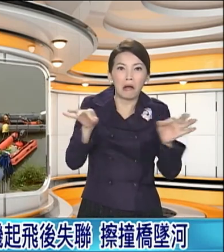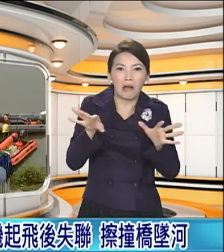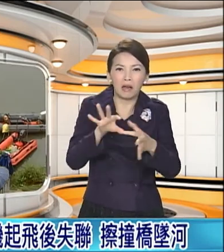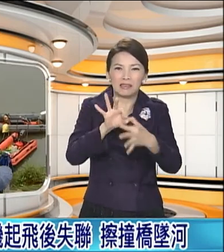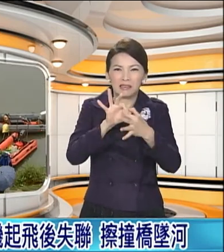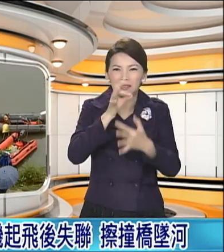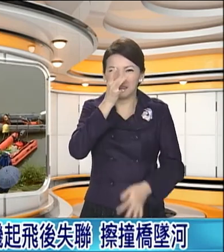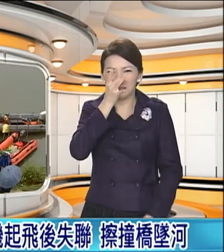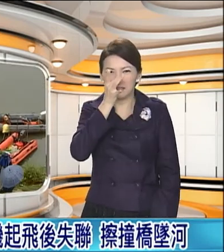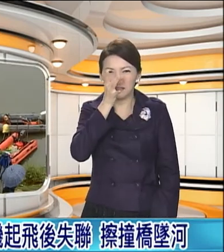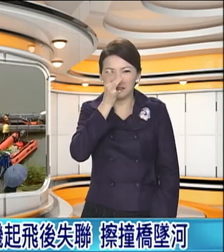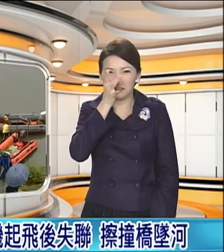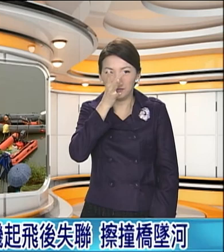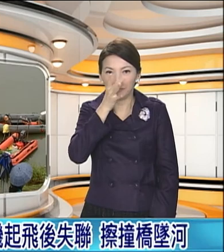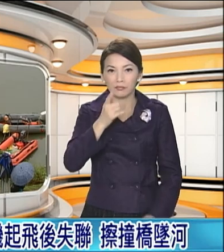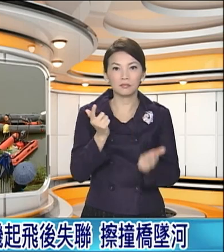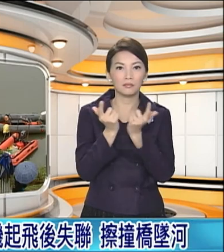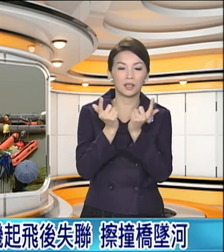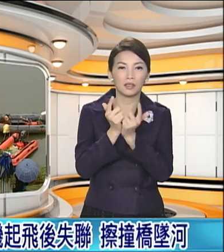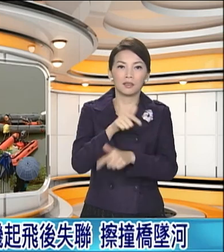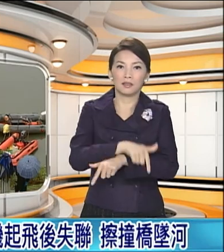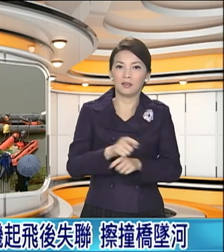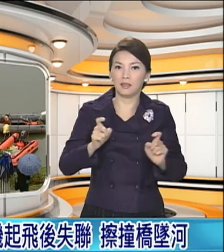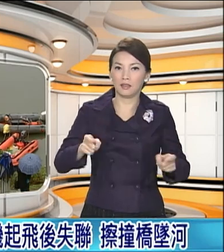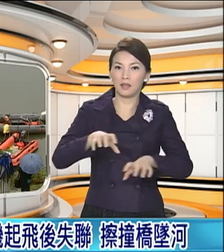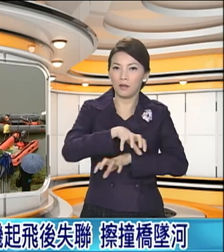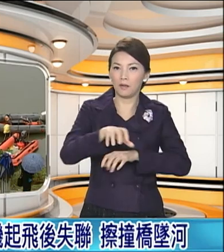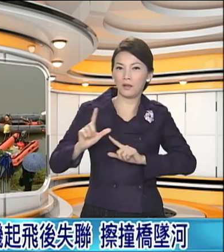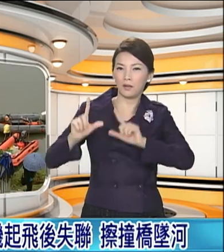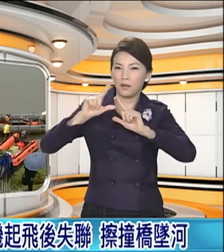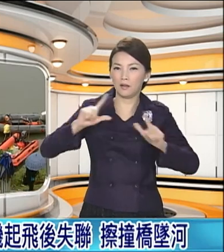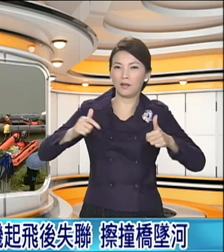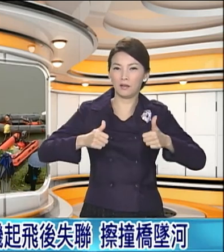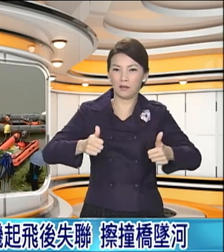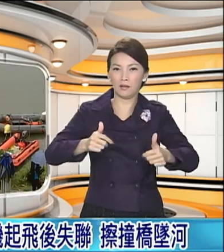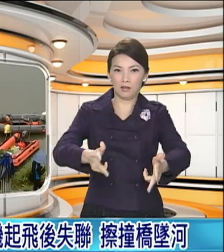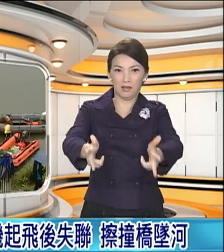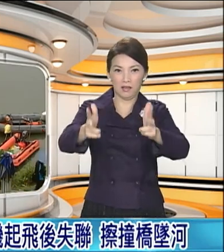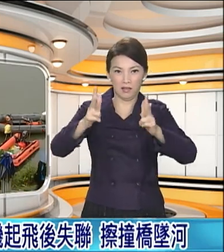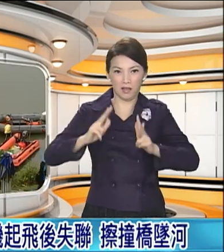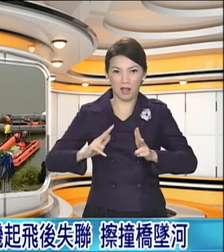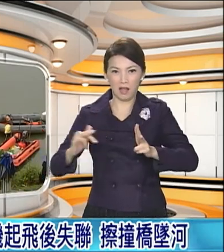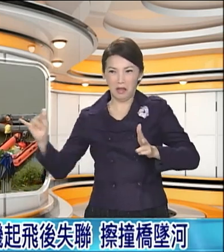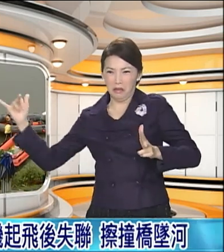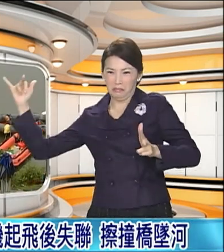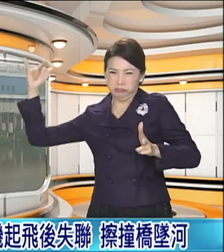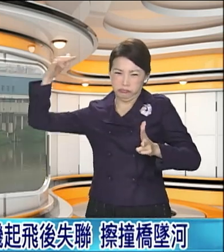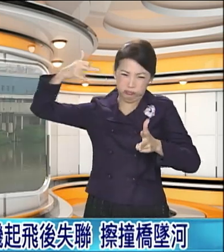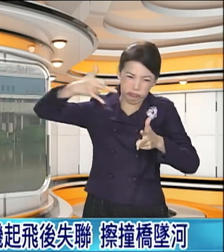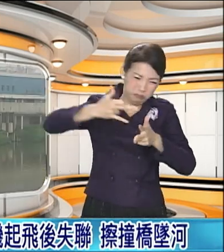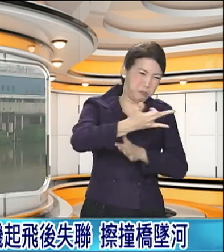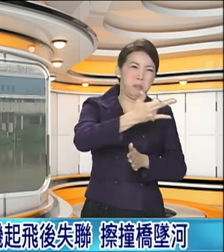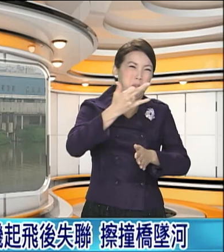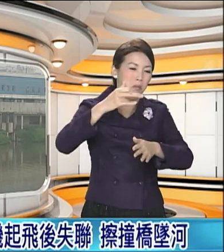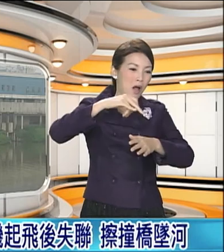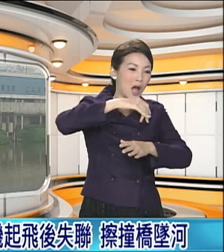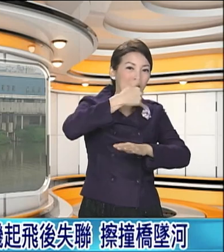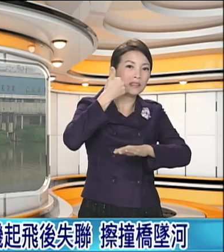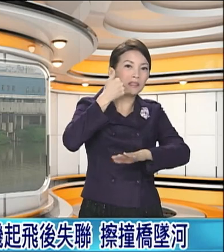不过起飞不久之后就失联了，先撞上了台北南港的环东大道，随后就坠落